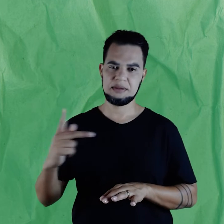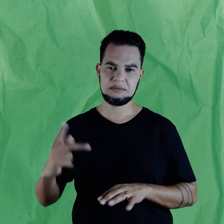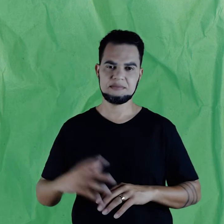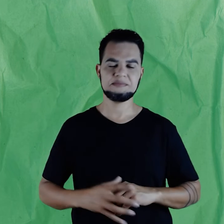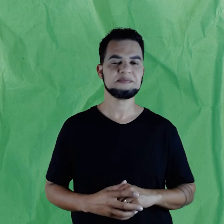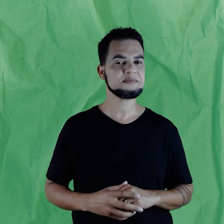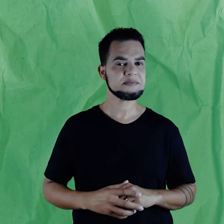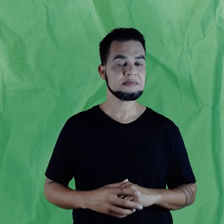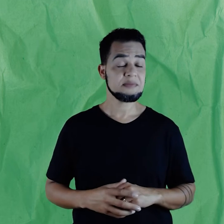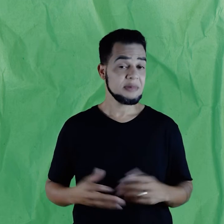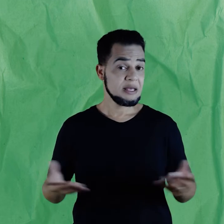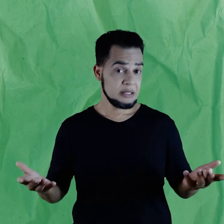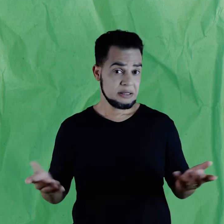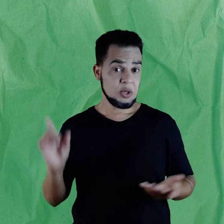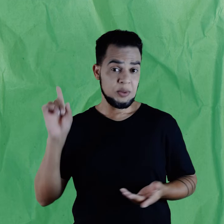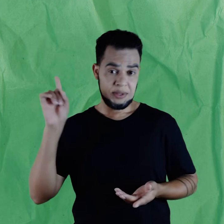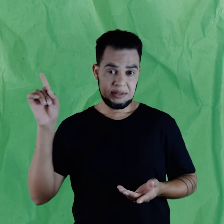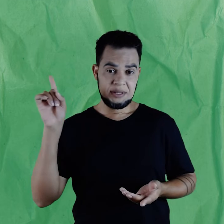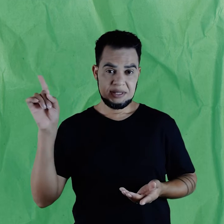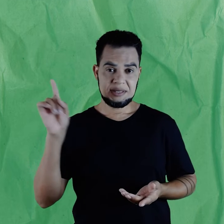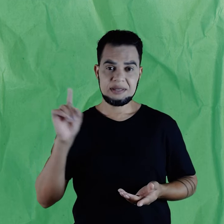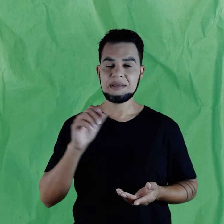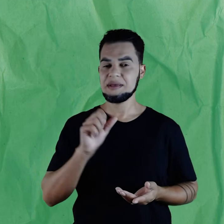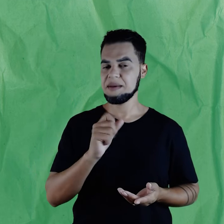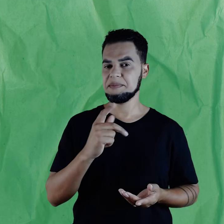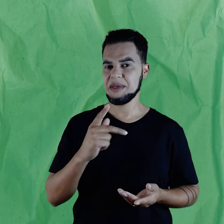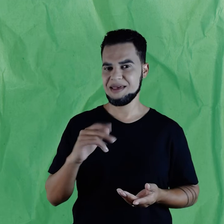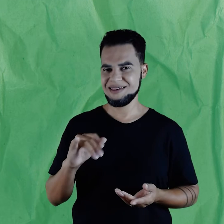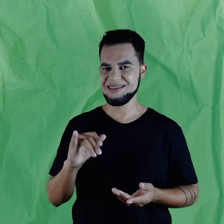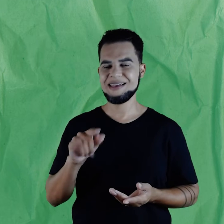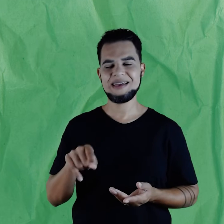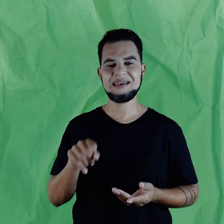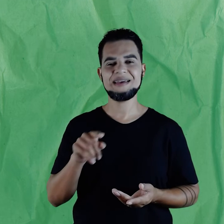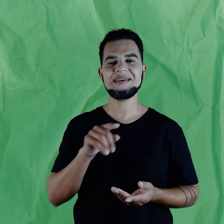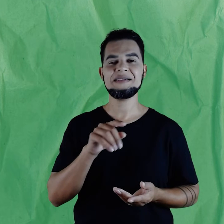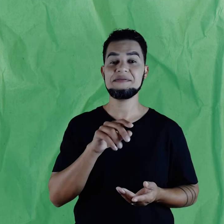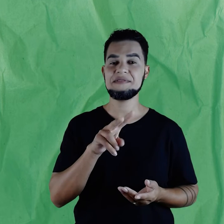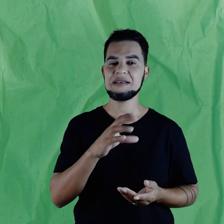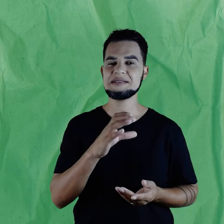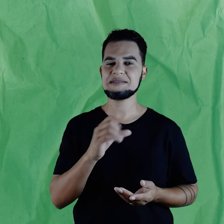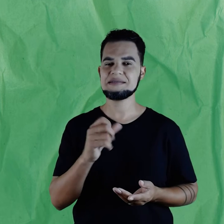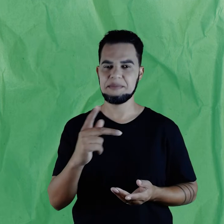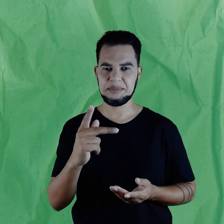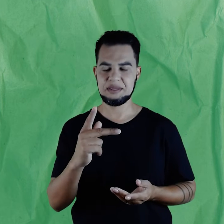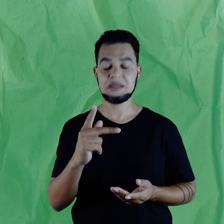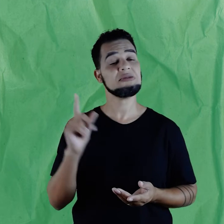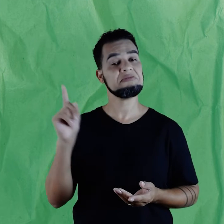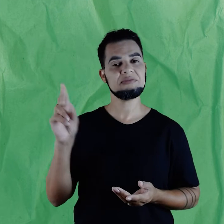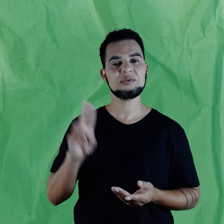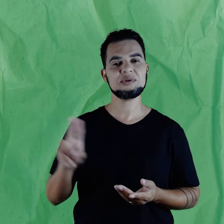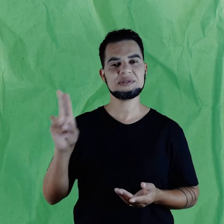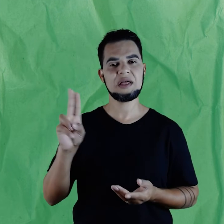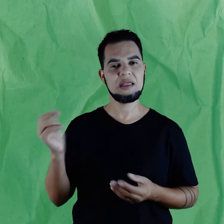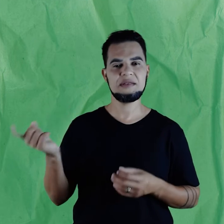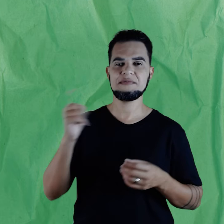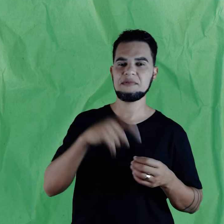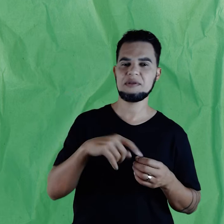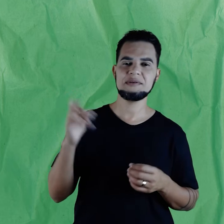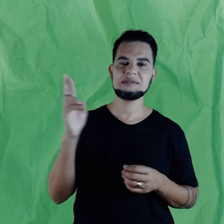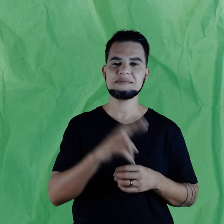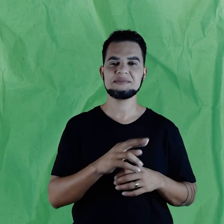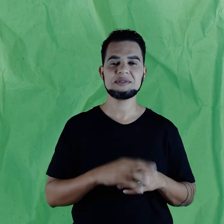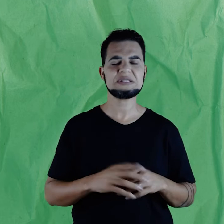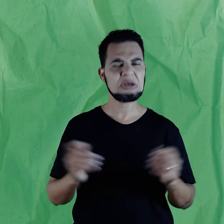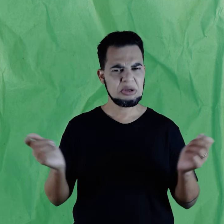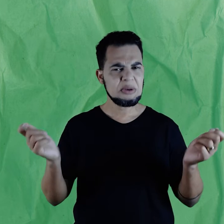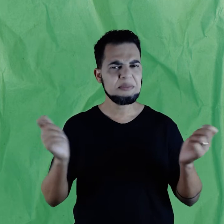aplicativo. Então, neste caso aqui, uma API via CEP, né, que retorna aqui o CEP. A gente poderia